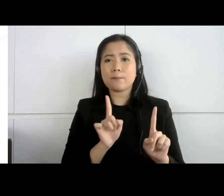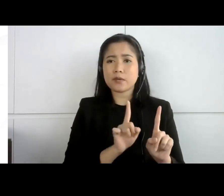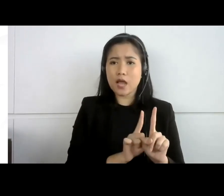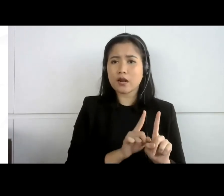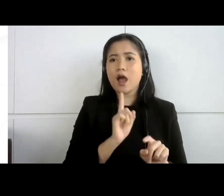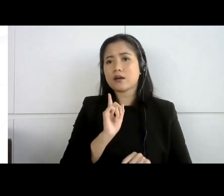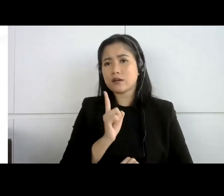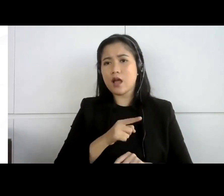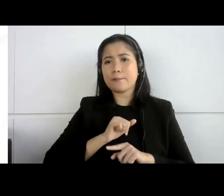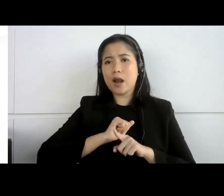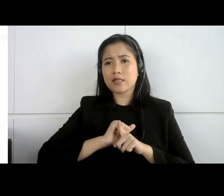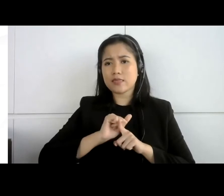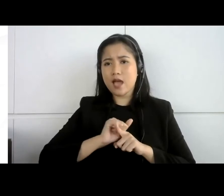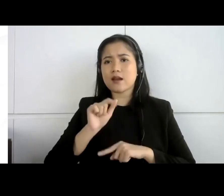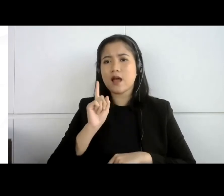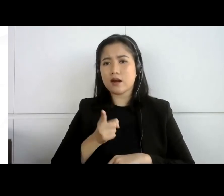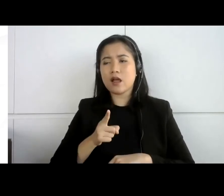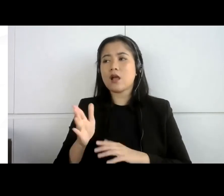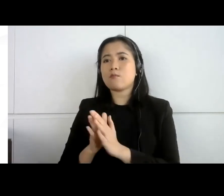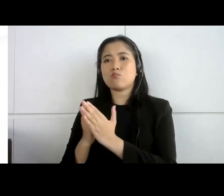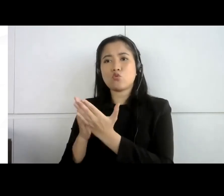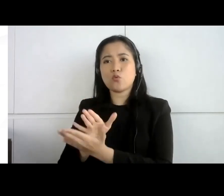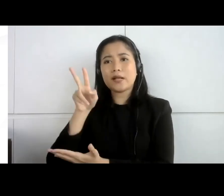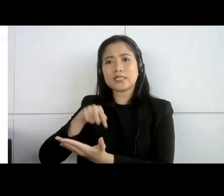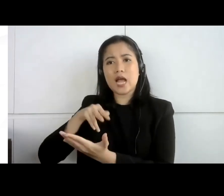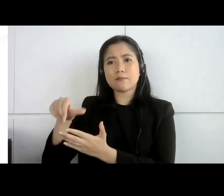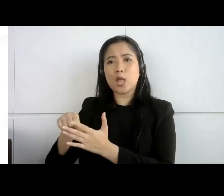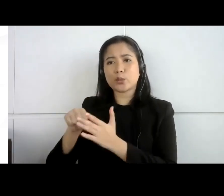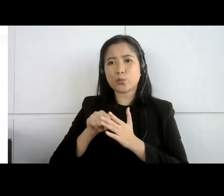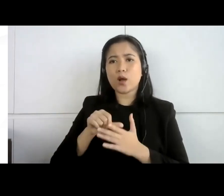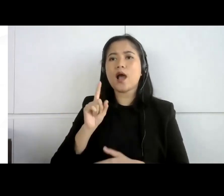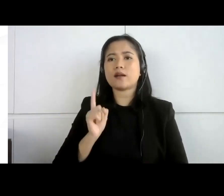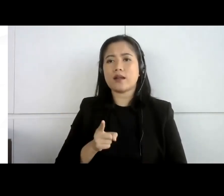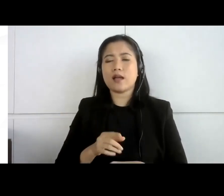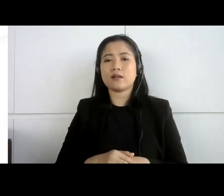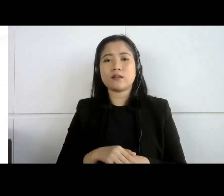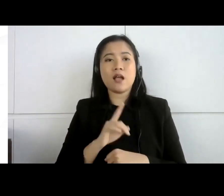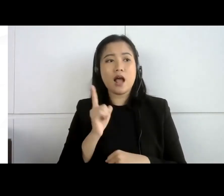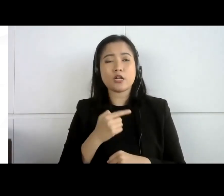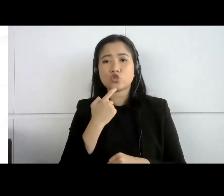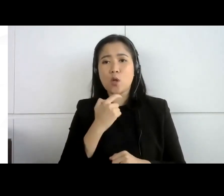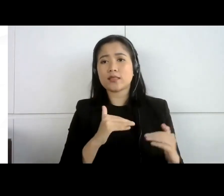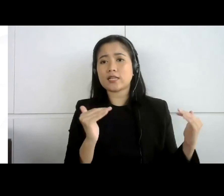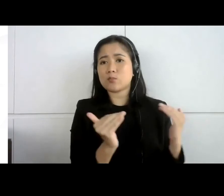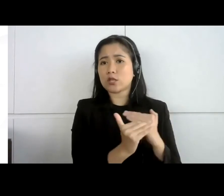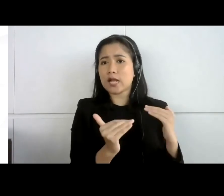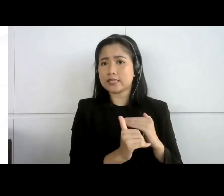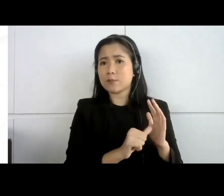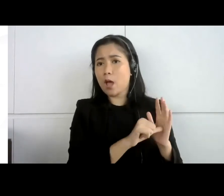pelatihan. Ada bantuan buku bacaan, ada juga transportasi,